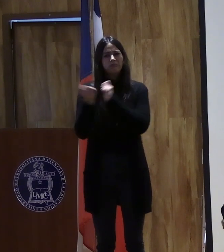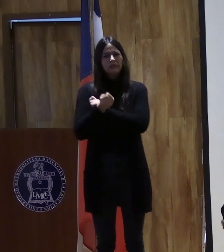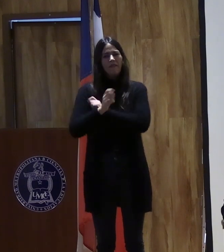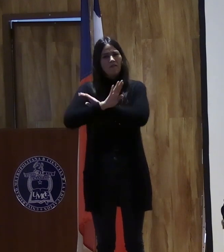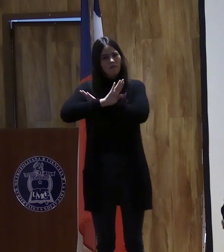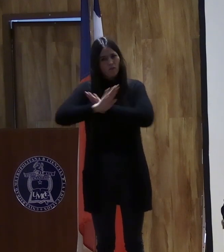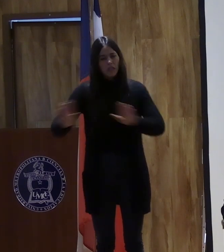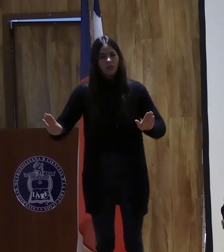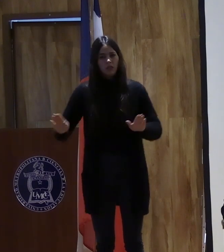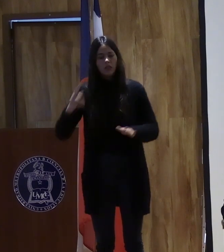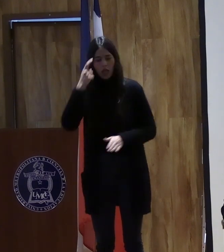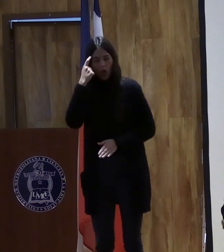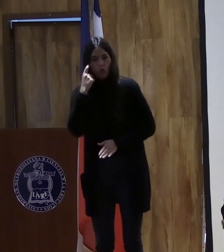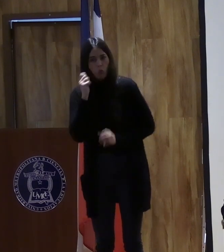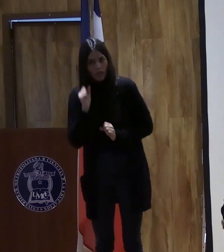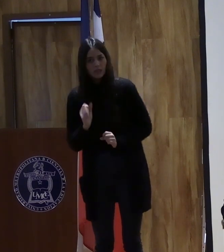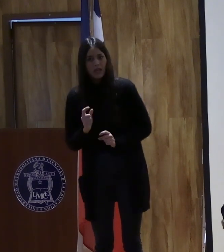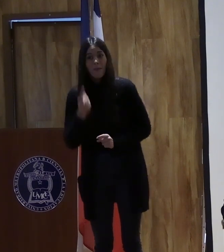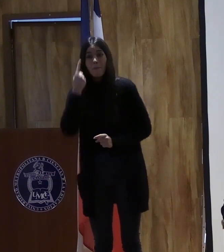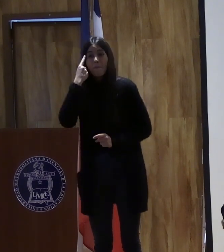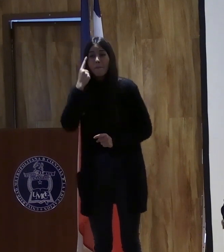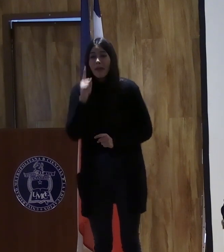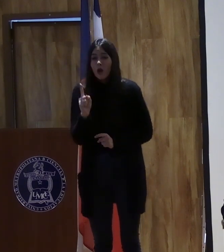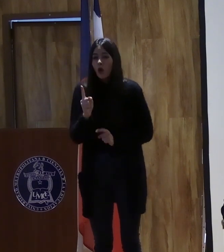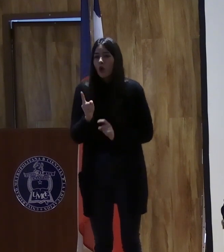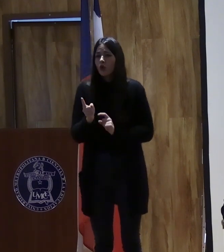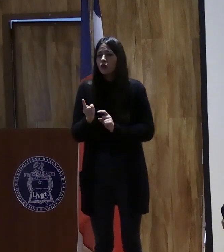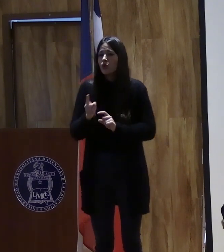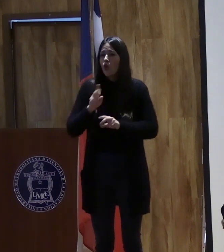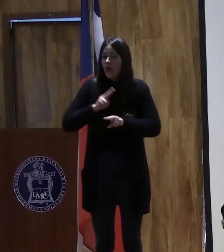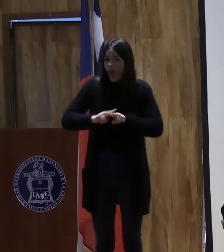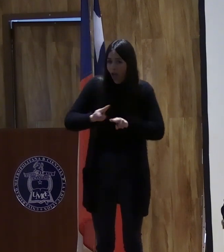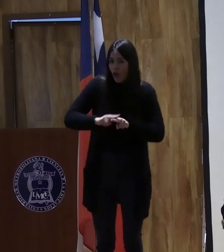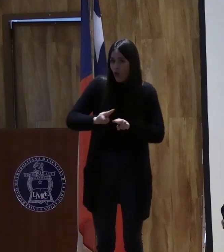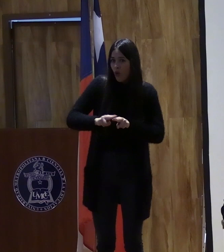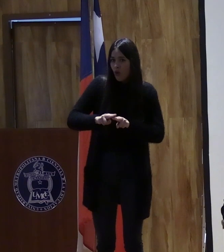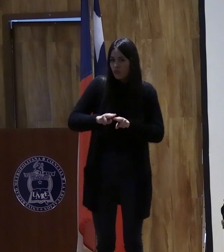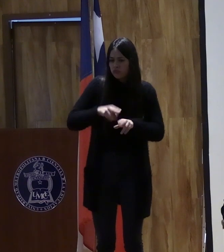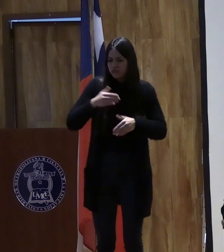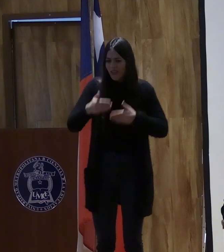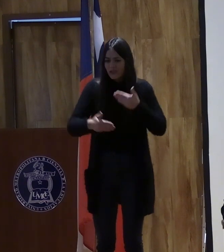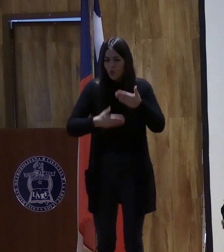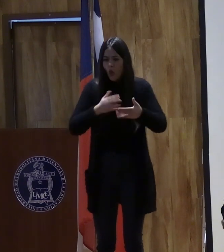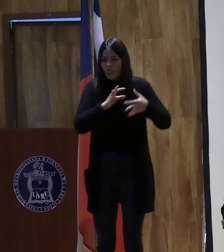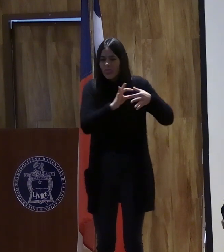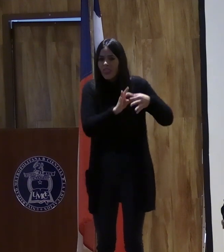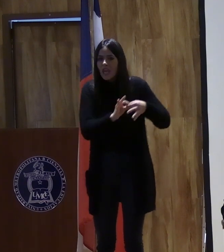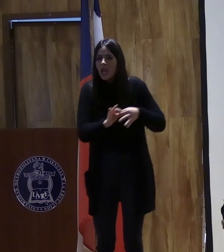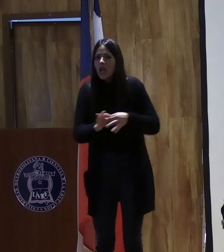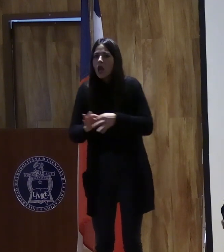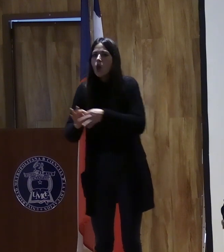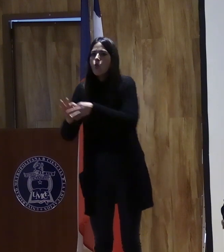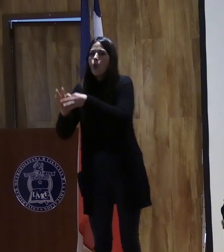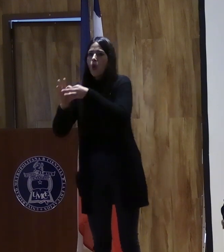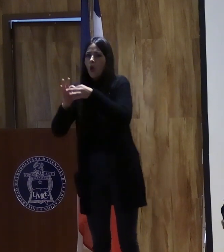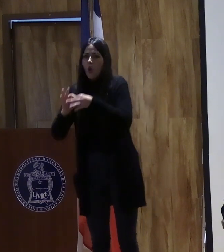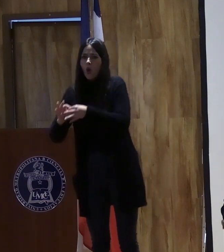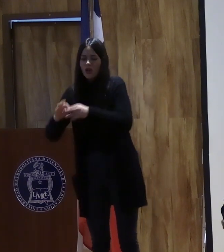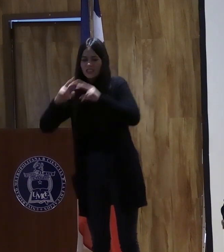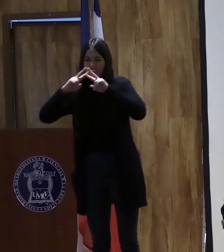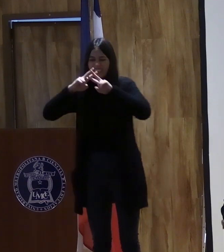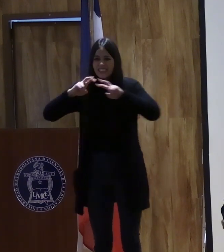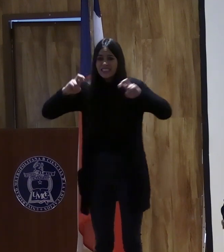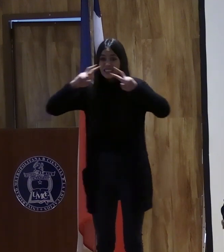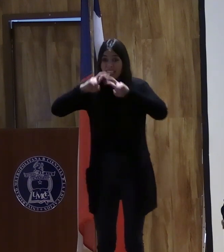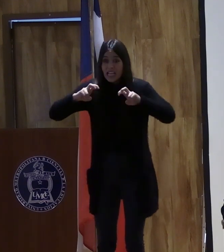tonterías. Pero todo lo que hacemos es parte de un continuo. La ciencia no es una cuestión